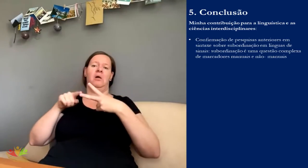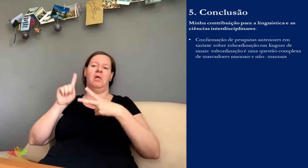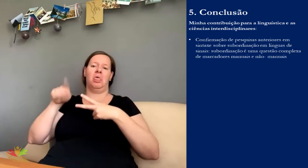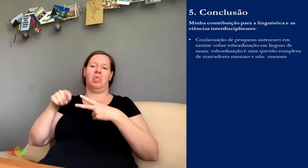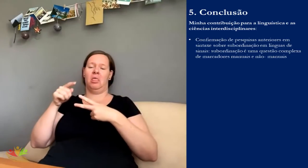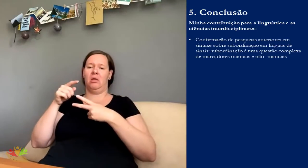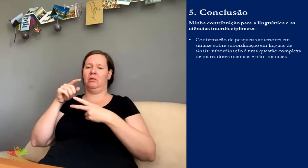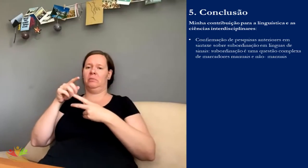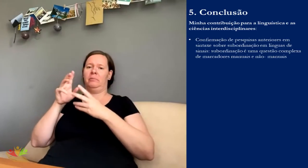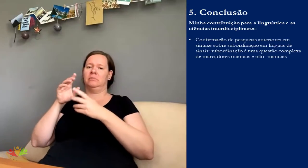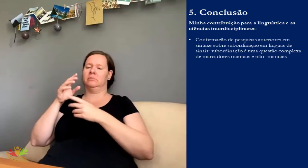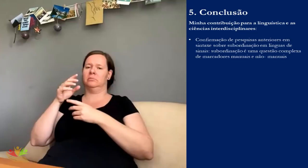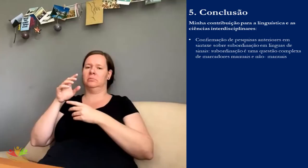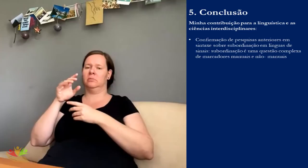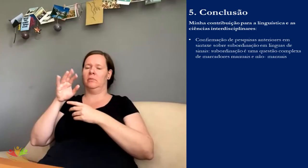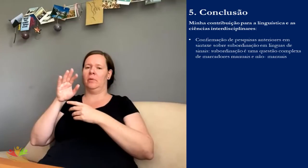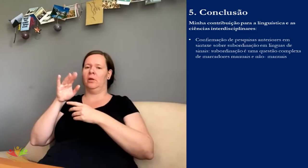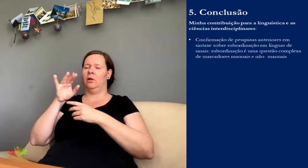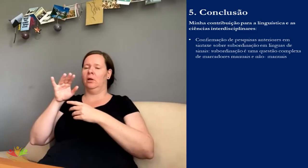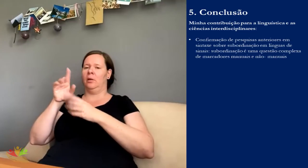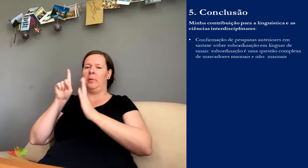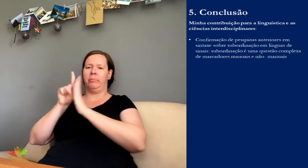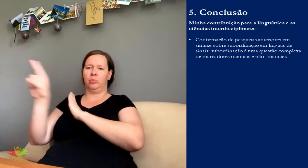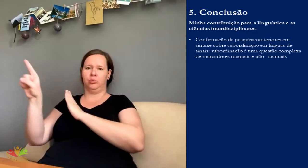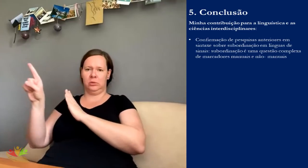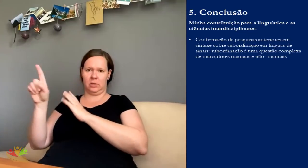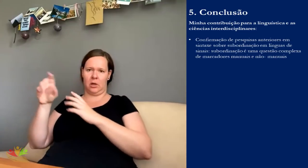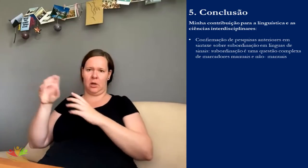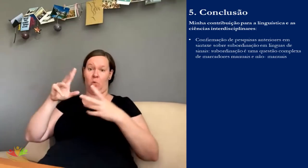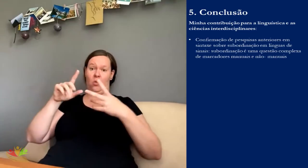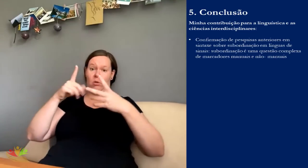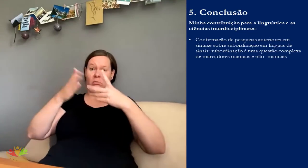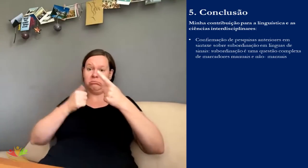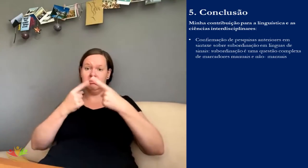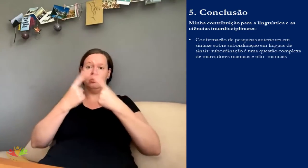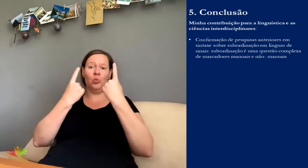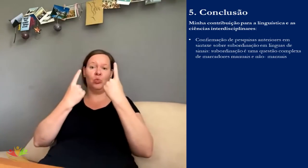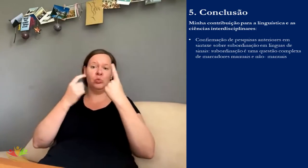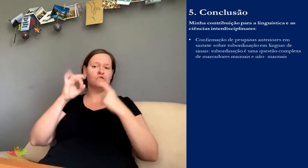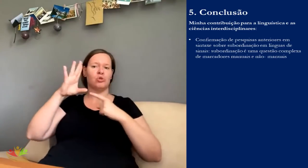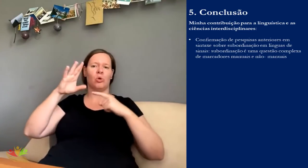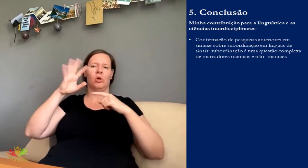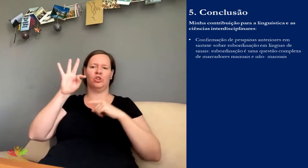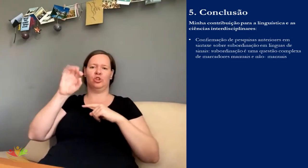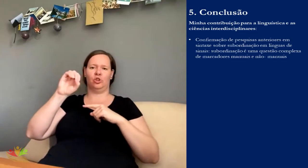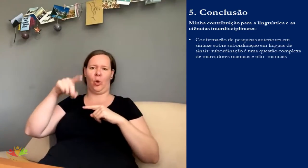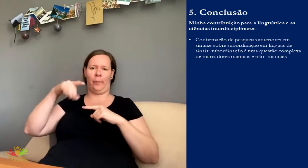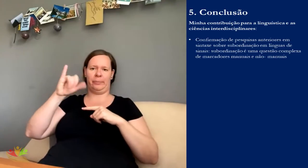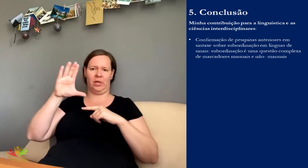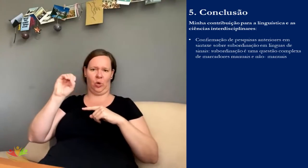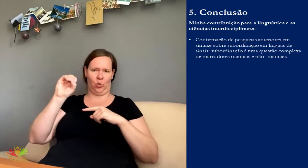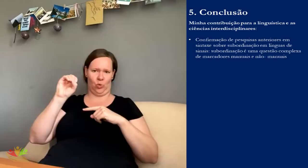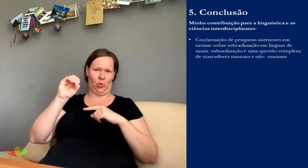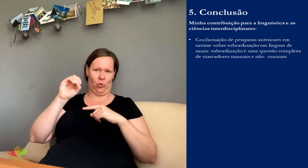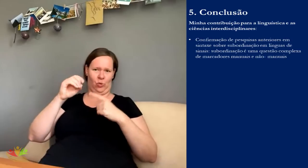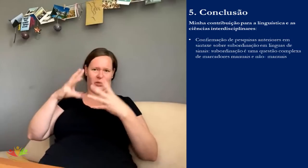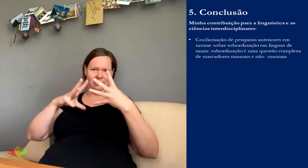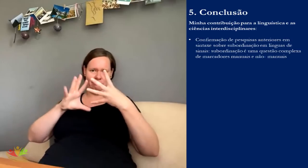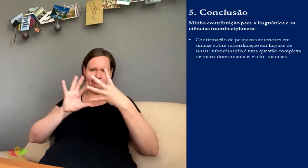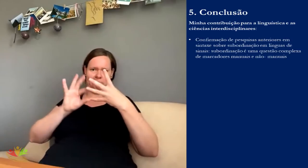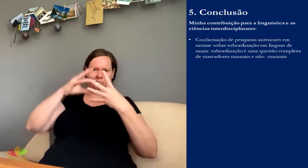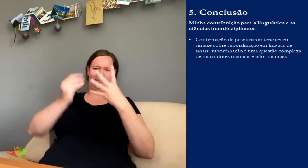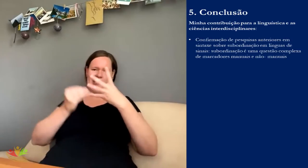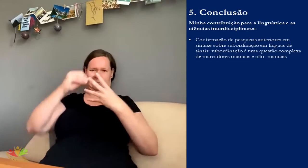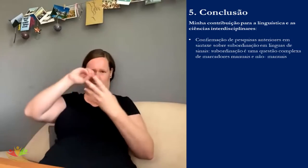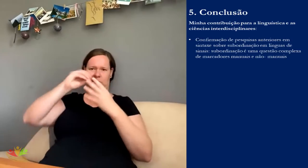sendo utilizados e muitas marcas não manuais também estão presentes.